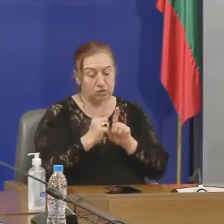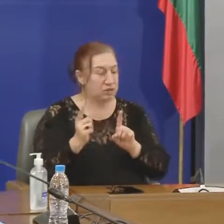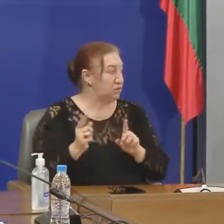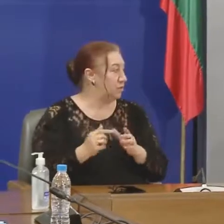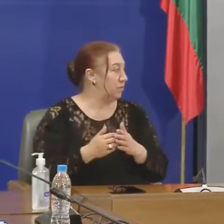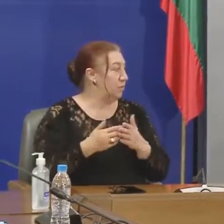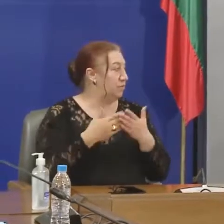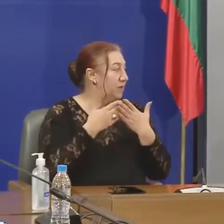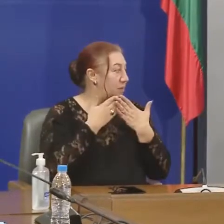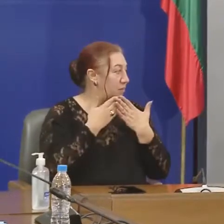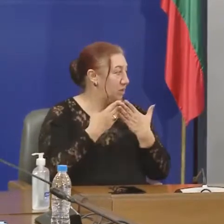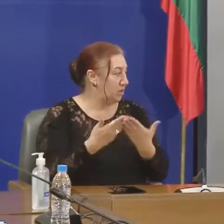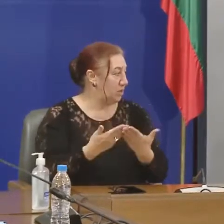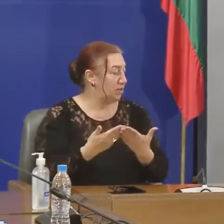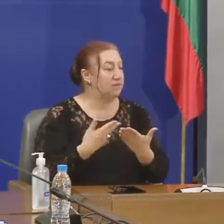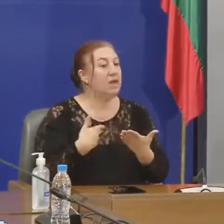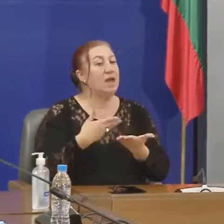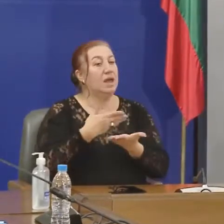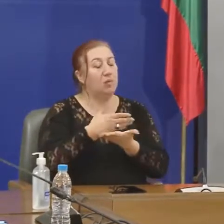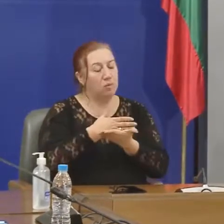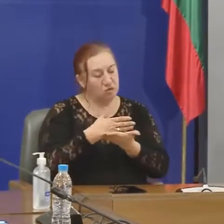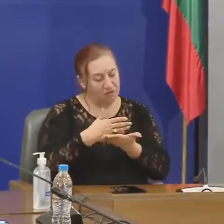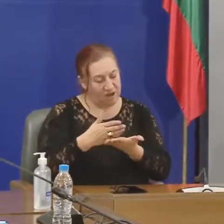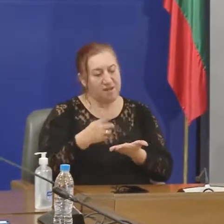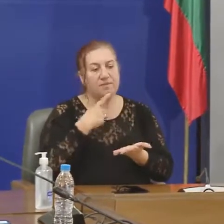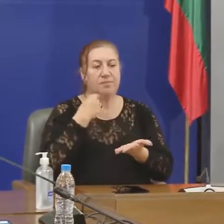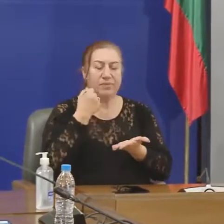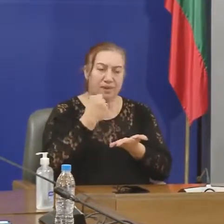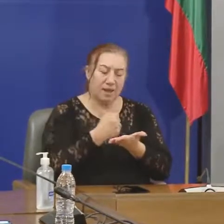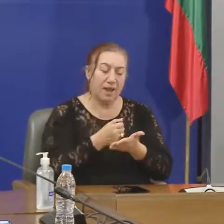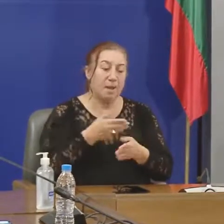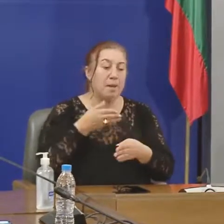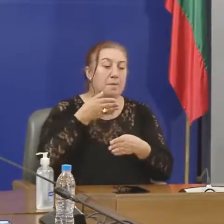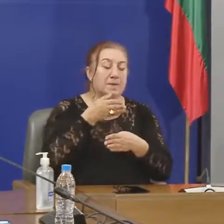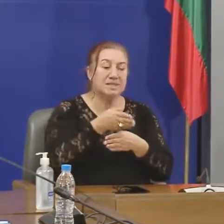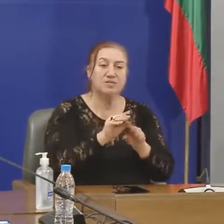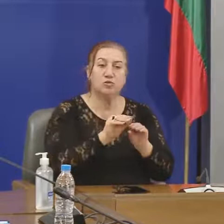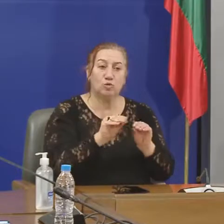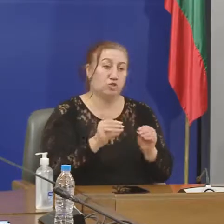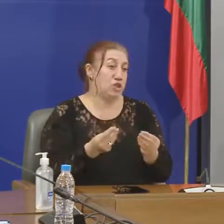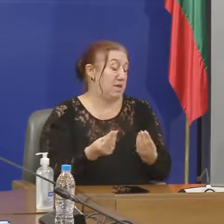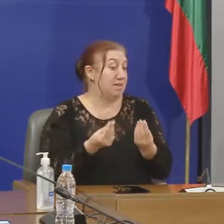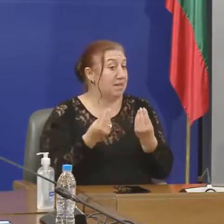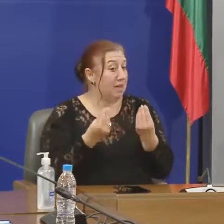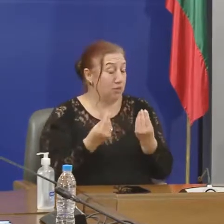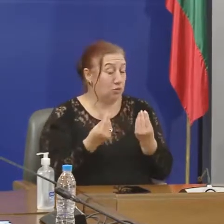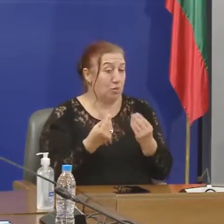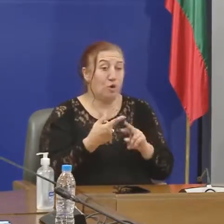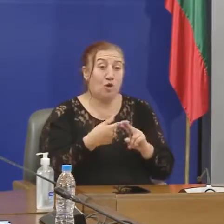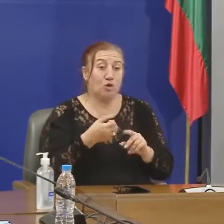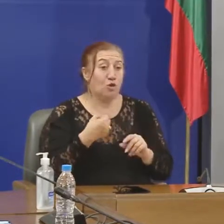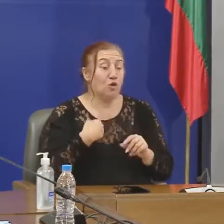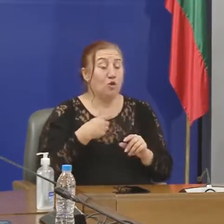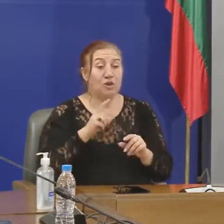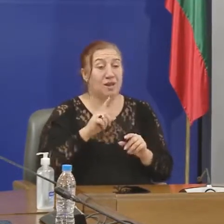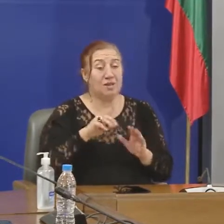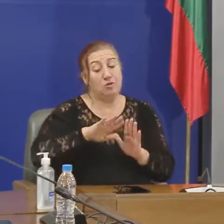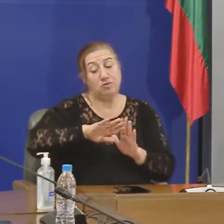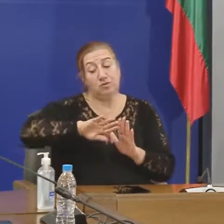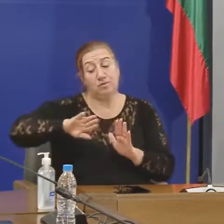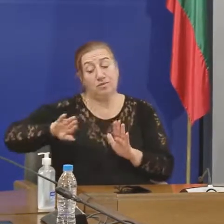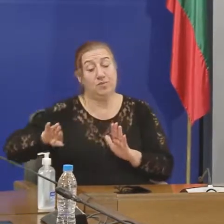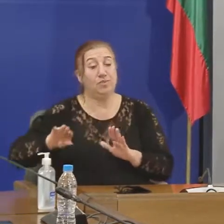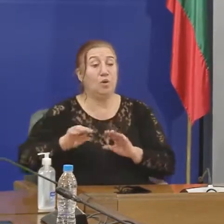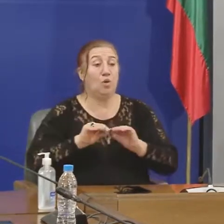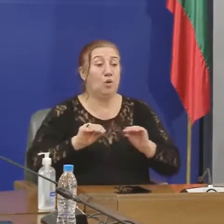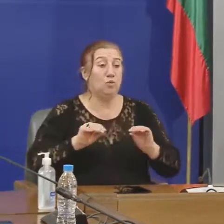Благодаря, здравейте от мен. Продължавам да твърдя, че присъственото обучение е най-доброто. Ние не трябва да възвеличаваме обучението в електронна